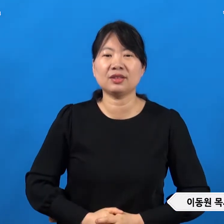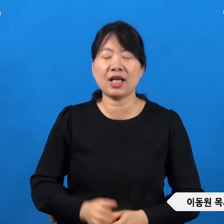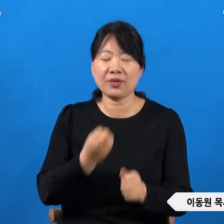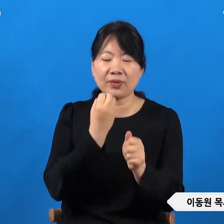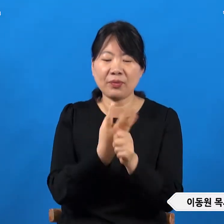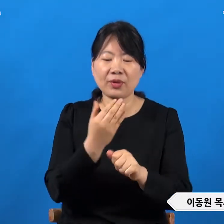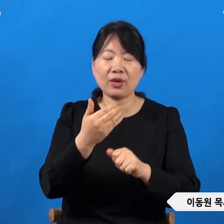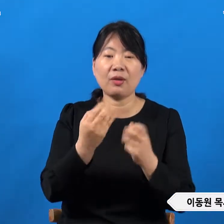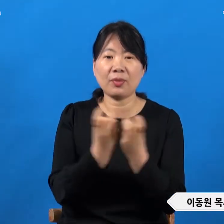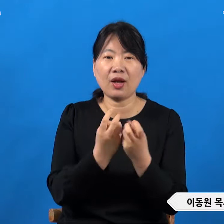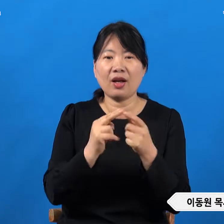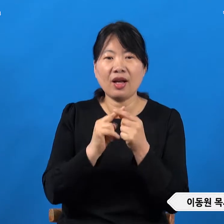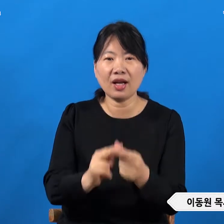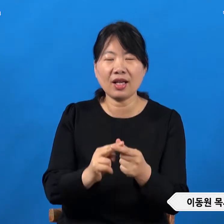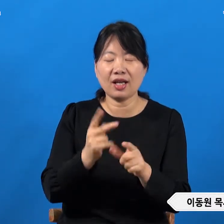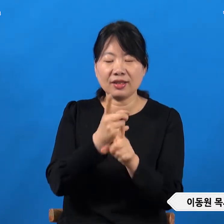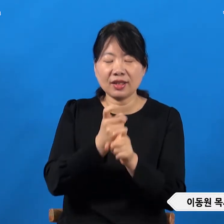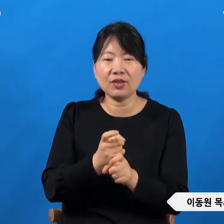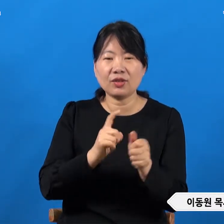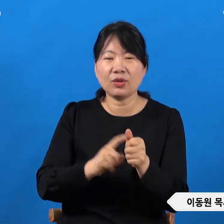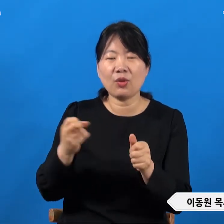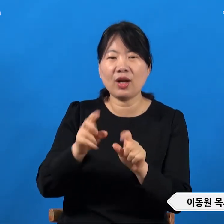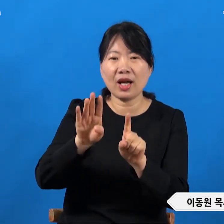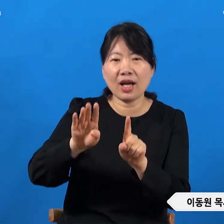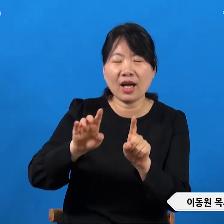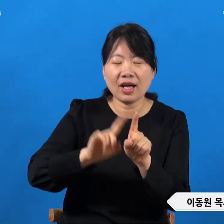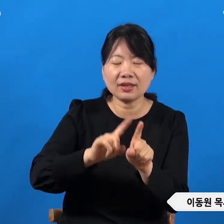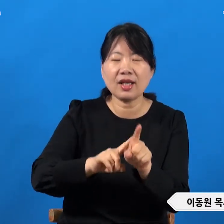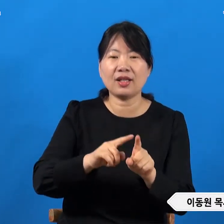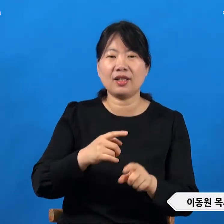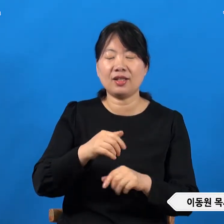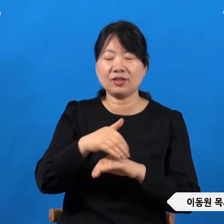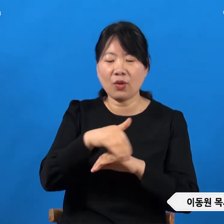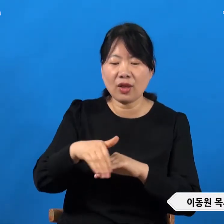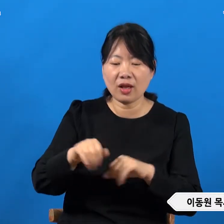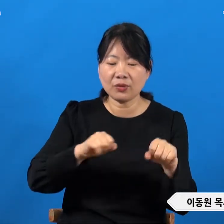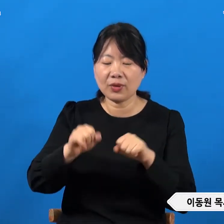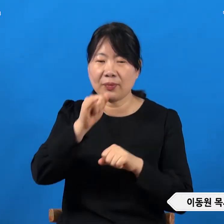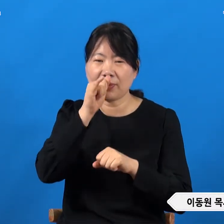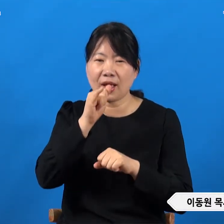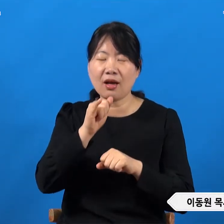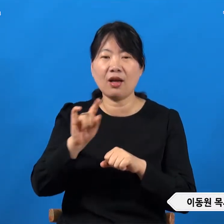이 참소 전략과 함께 이 대적들은 또 하나의 전략을 구사합니다.